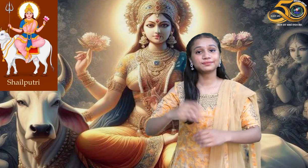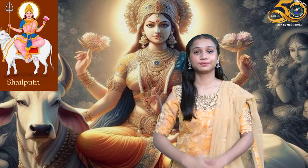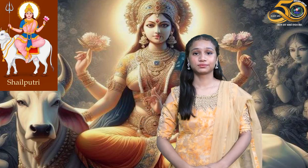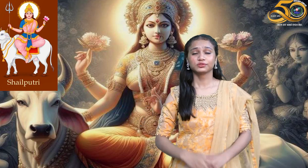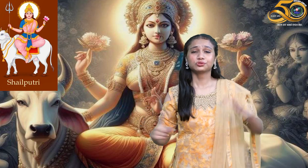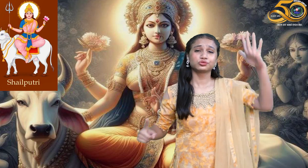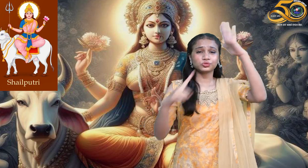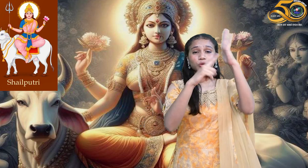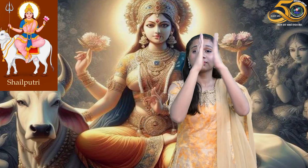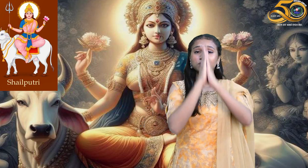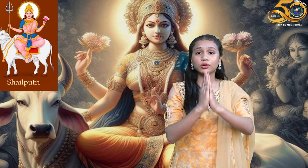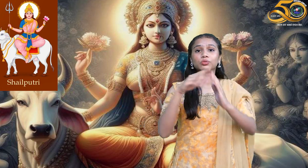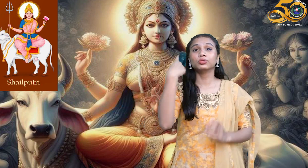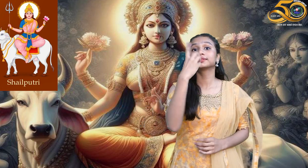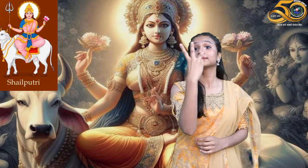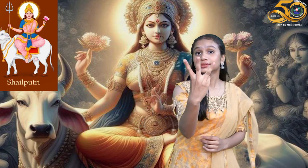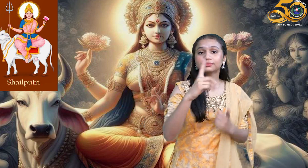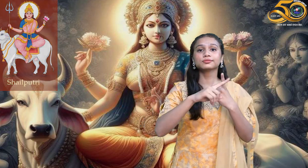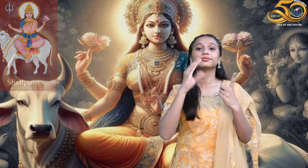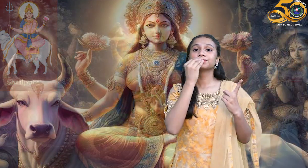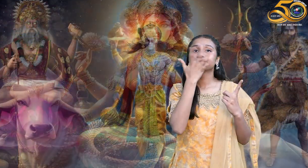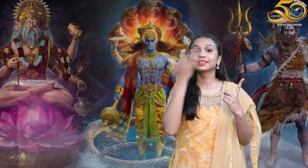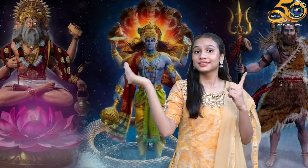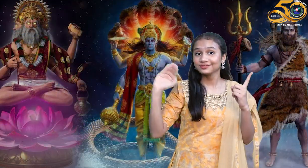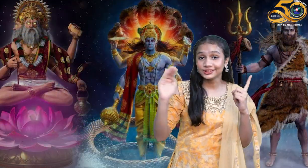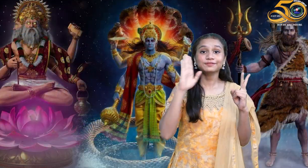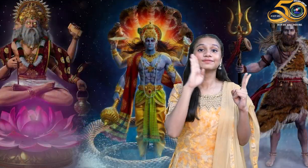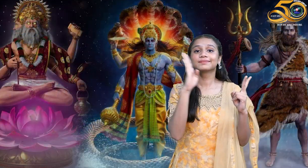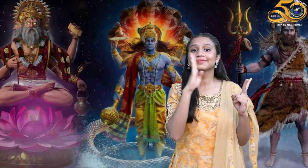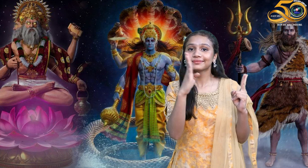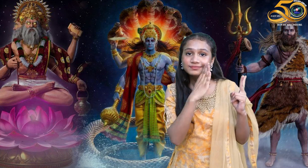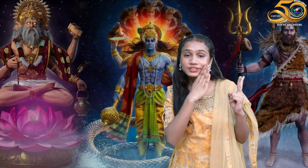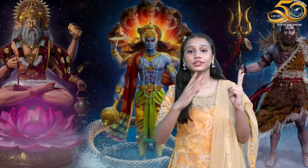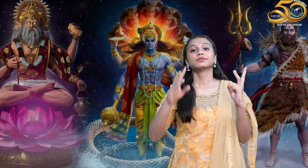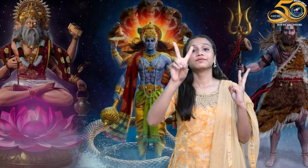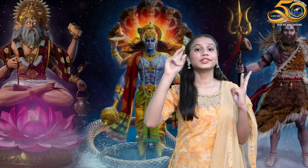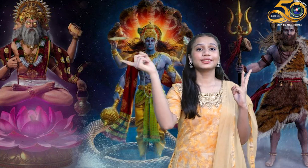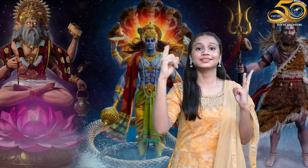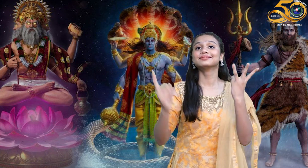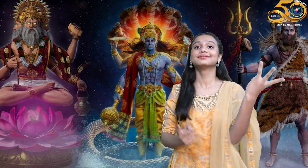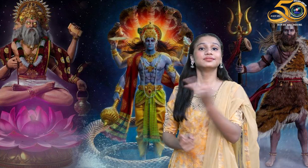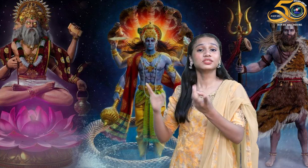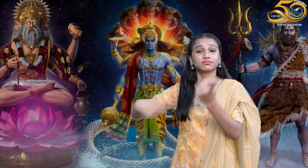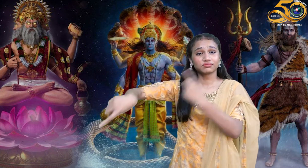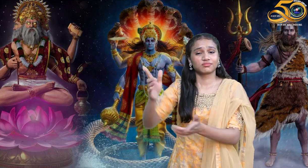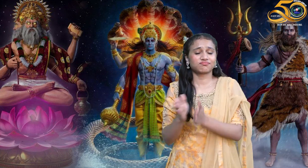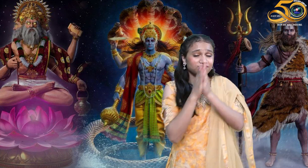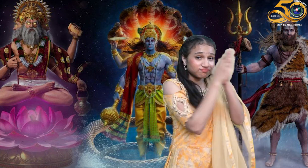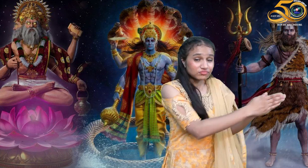हमारे तिनों पुजनिय देवता प्रह्मा विश्णु और महेश के द्वारा माशेल पुत्री को नमन